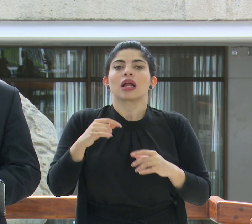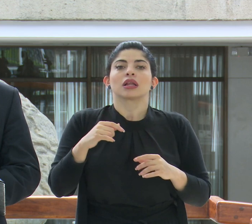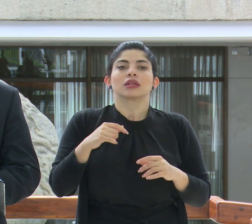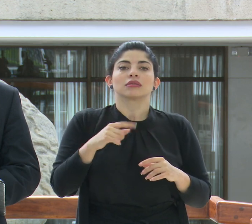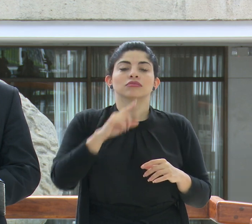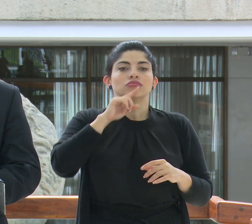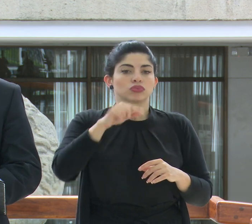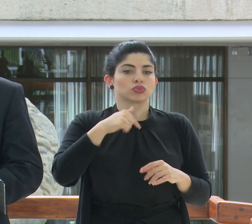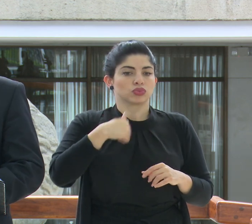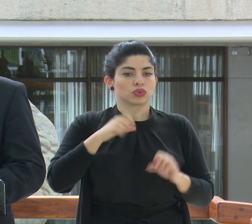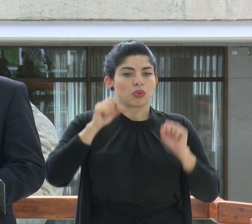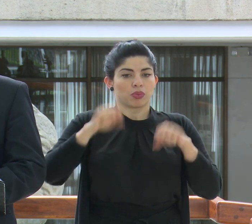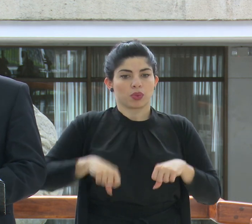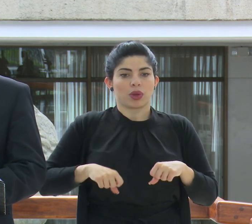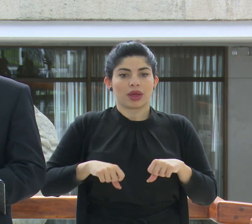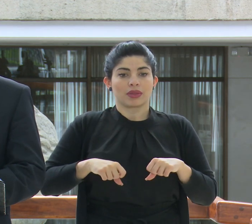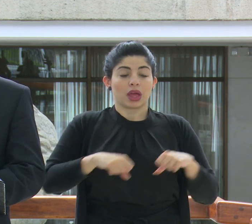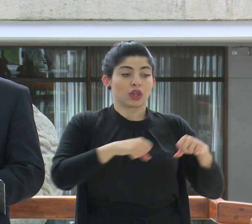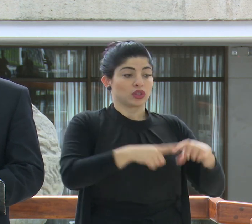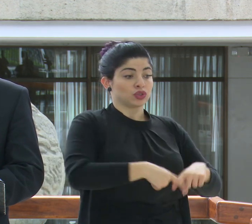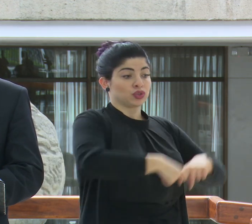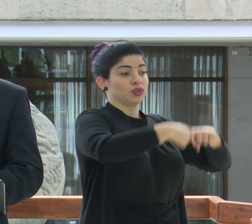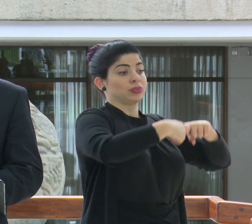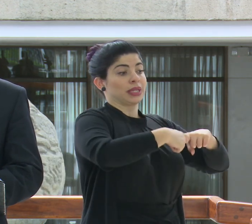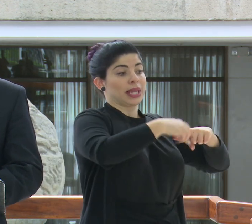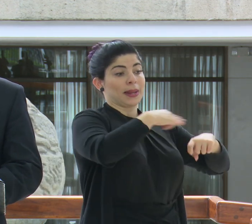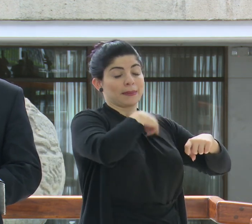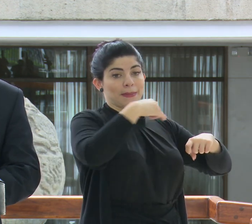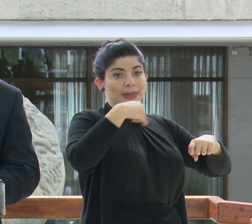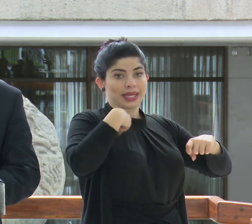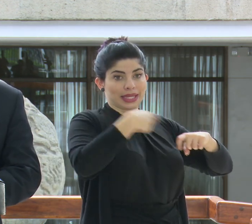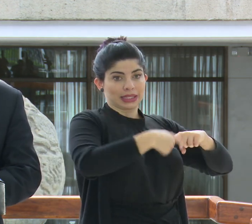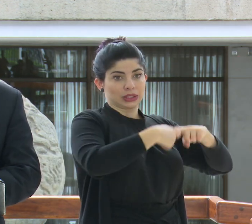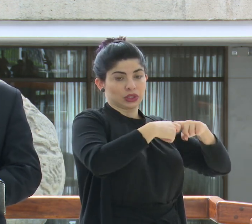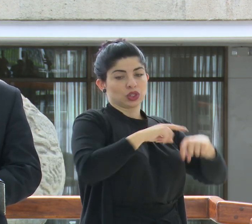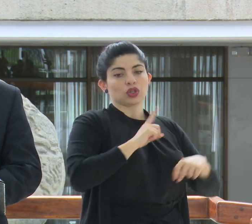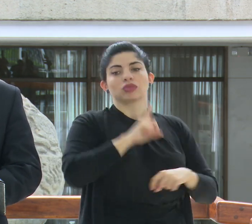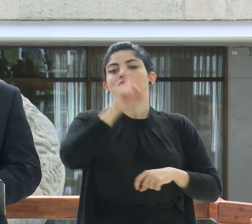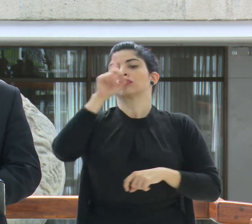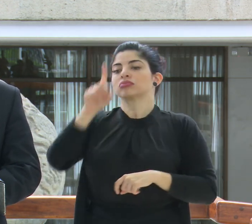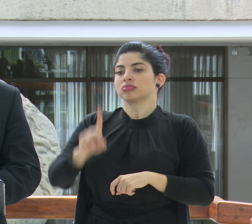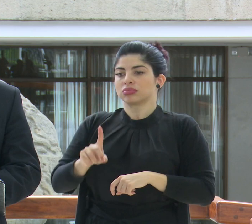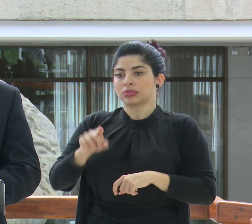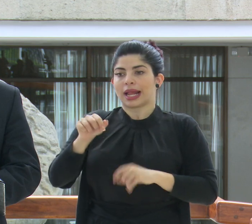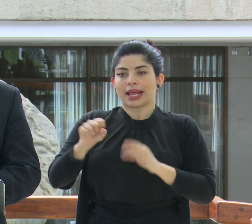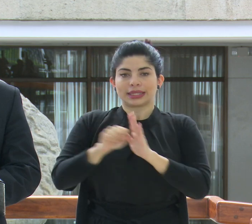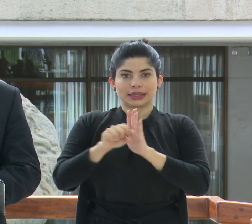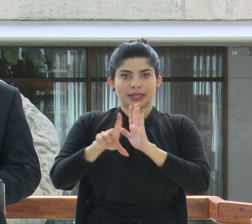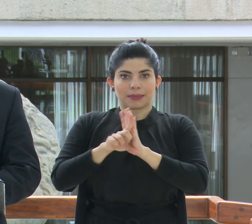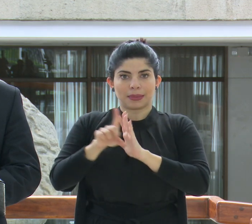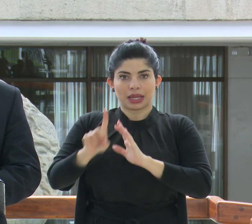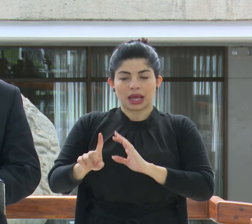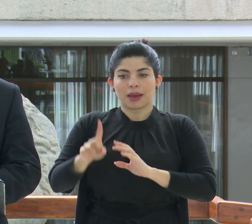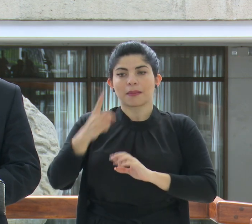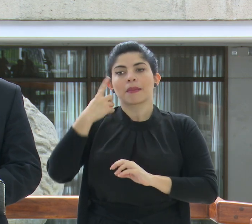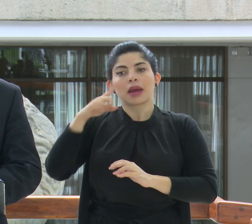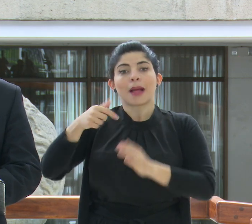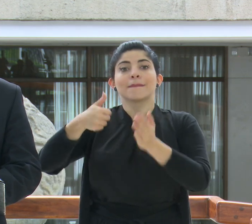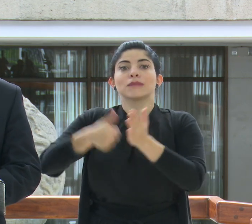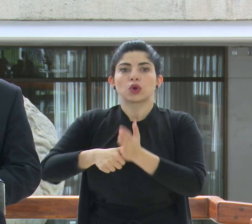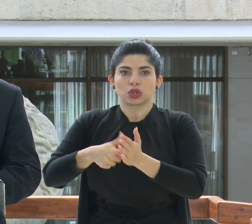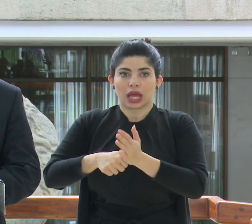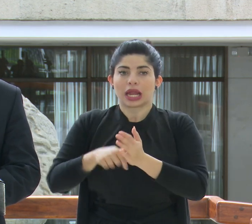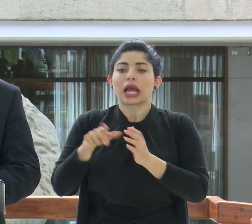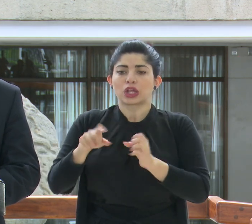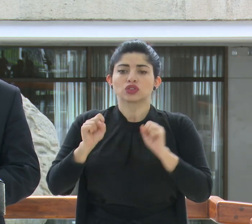efectivamente pueda suspender mi condición de ministro y apersonarme a la Asamblea a votar. Eso